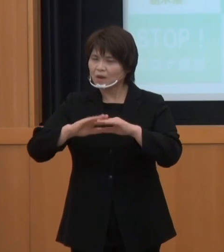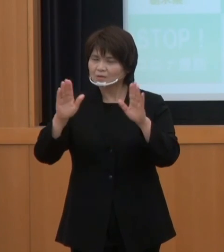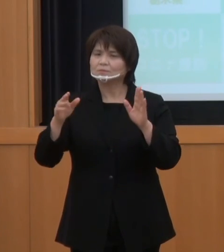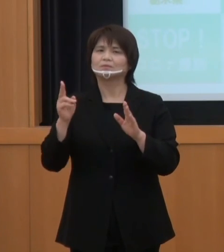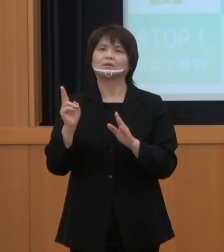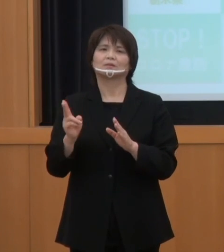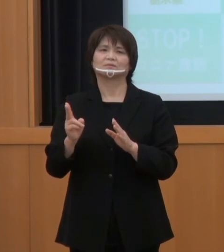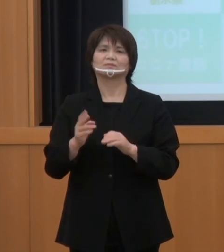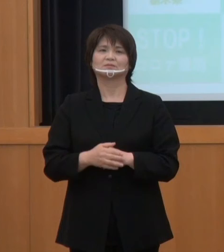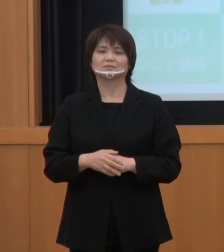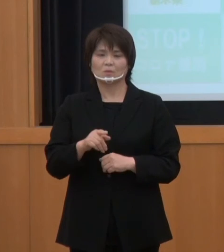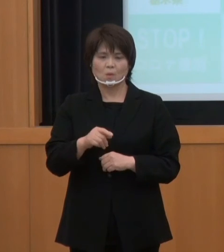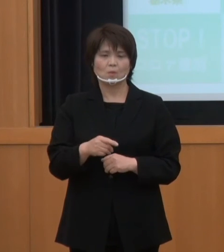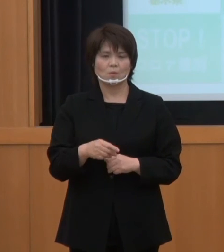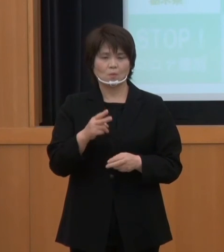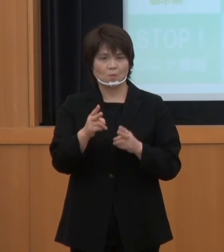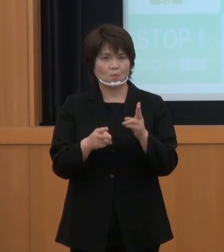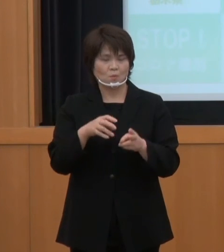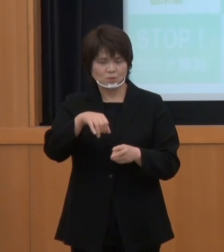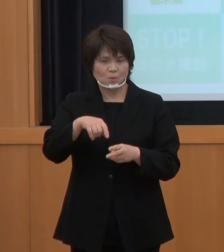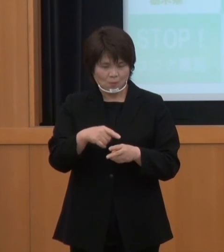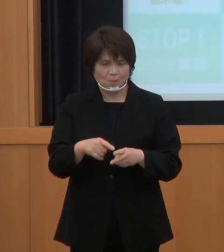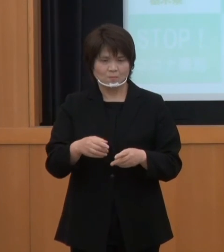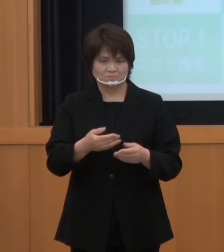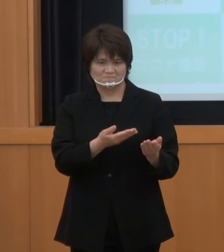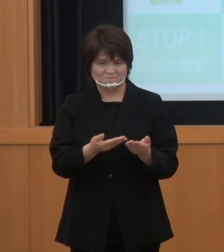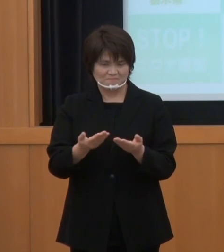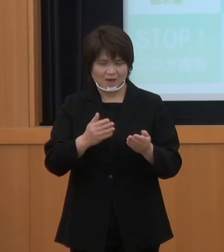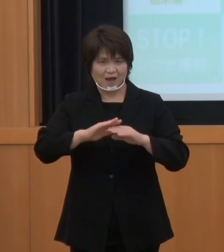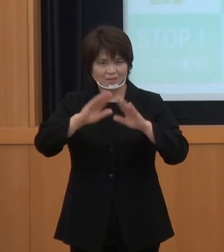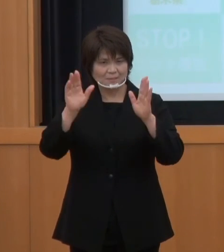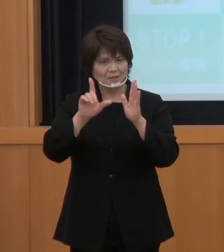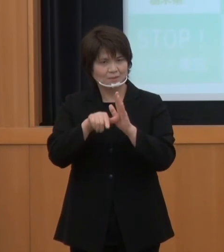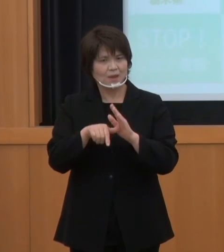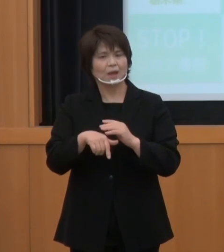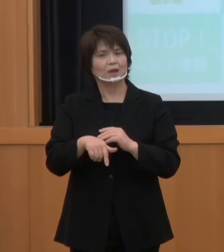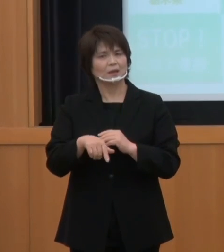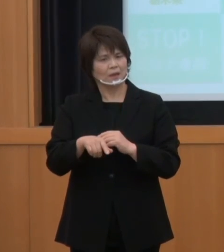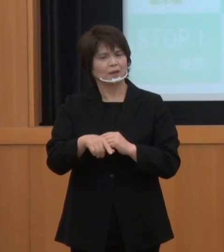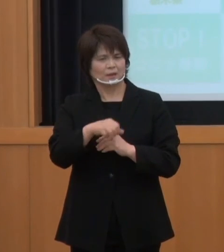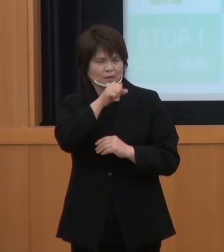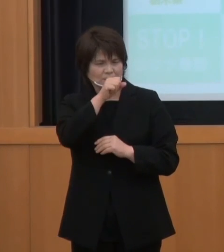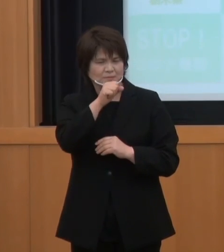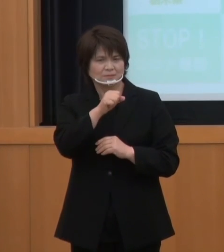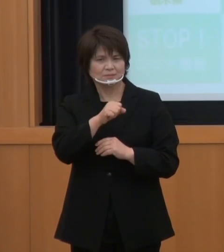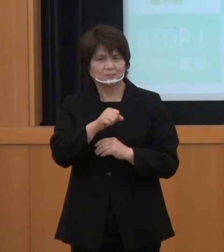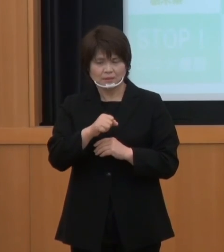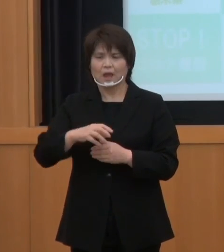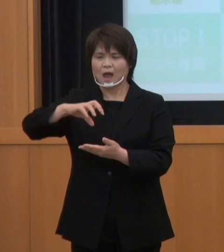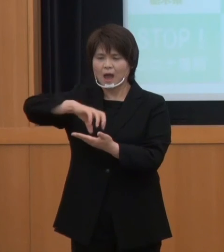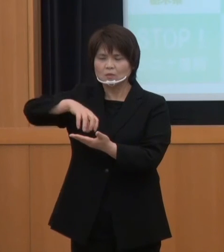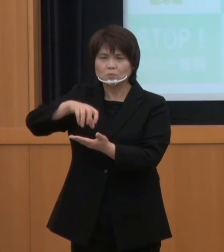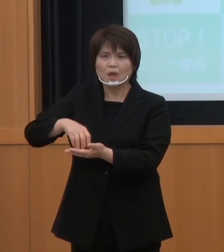ば、半導体が来なければ、電気自動車も半導体来ないとできないね